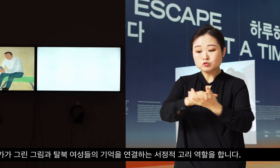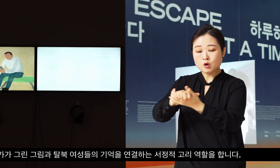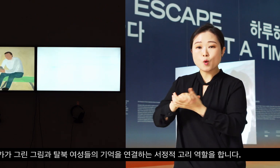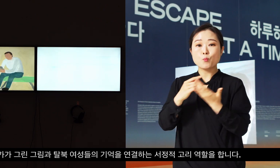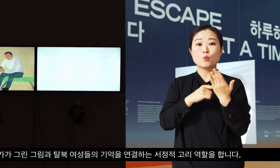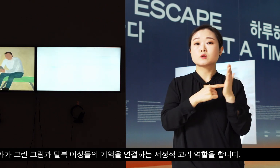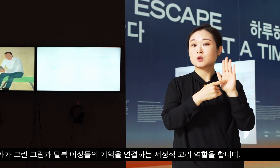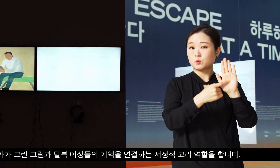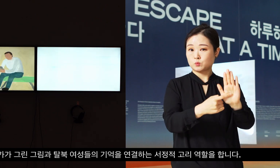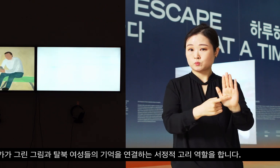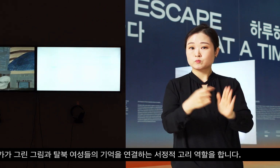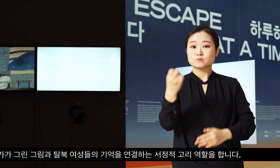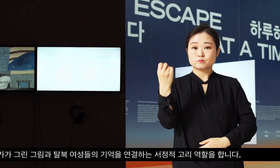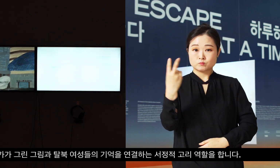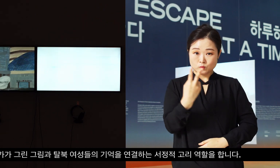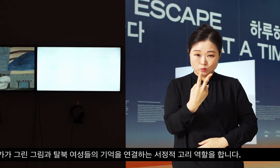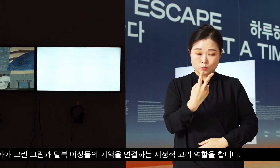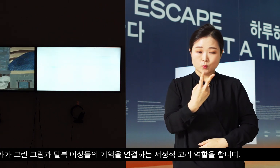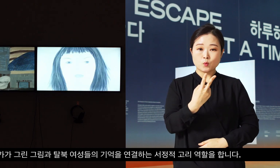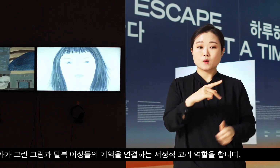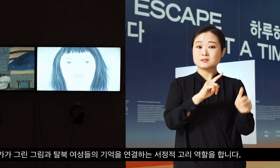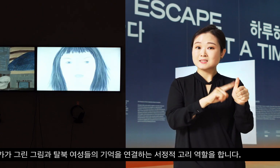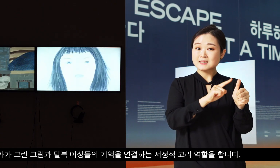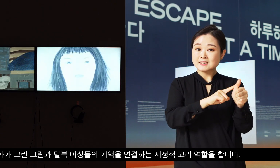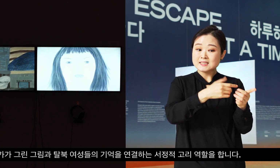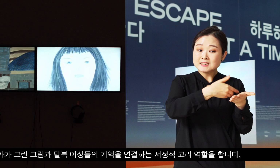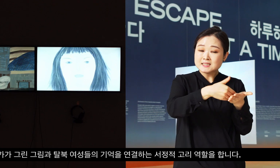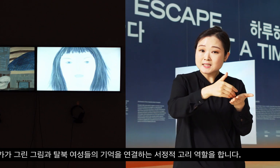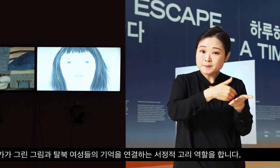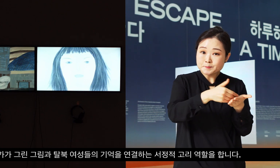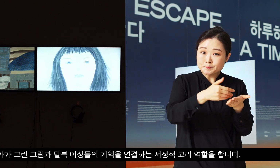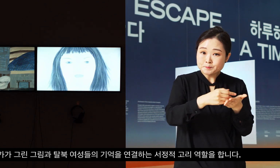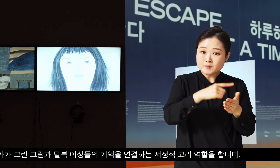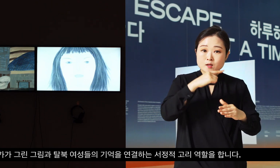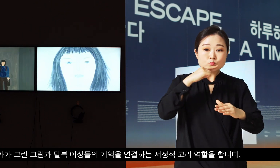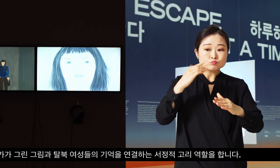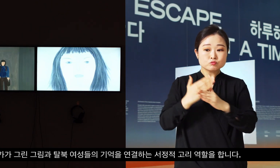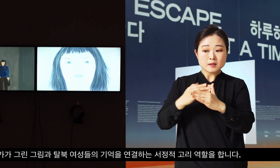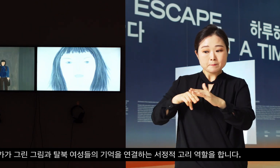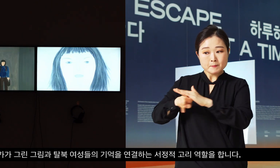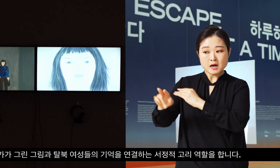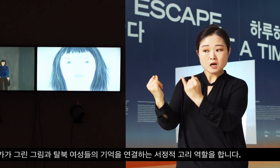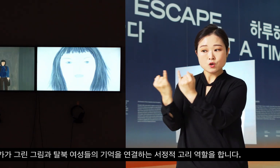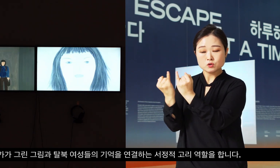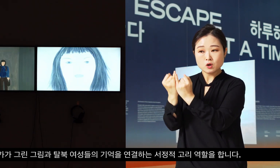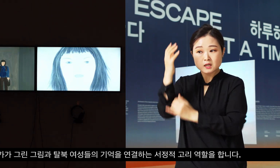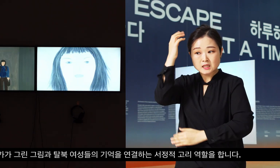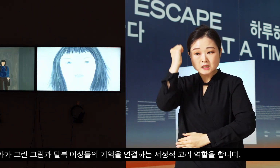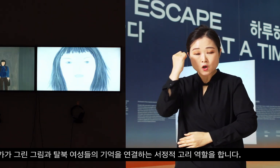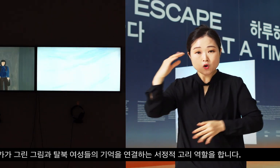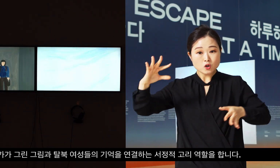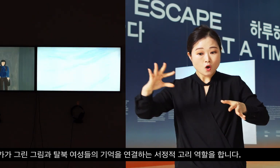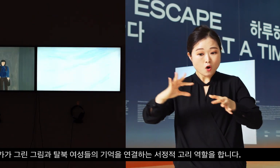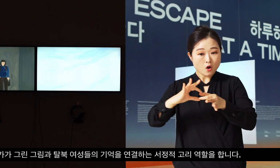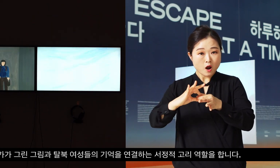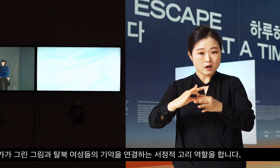나아가 작가가 그린 그림과 탈북 여성들의 기억을 연결하는 서정적 고리 역할을